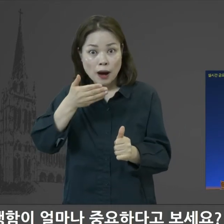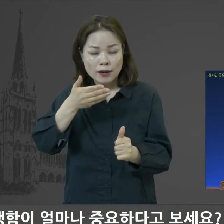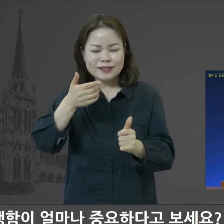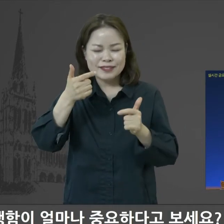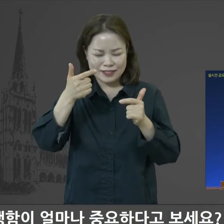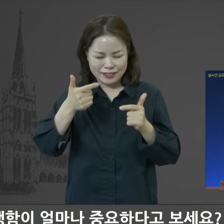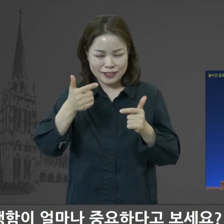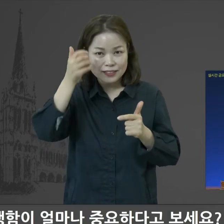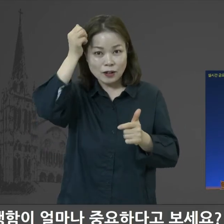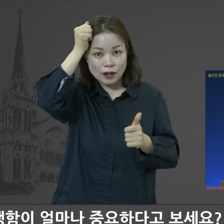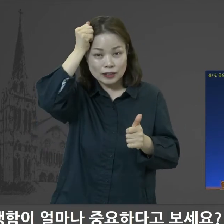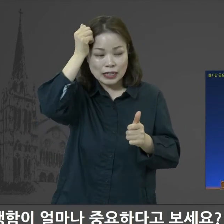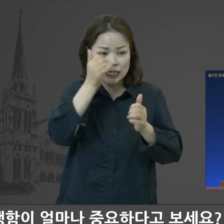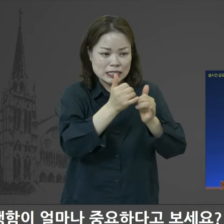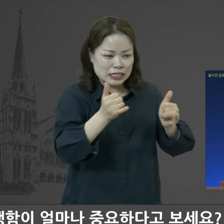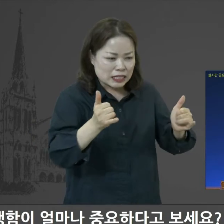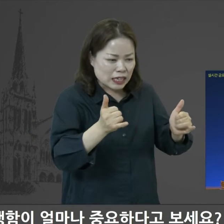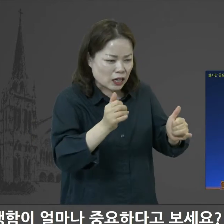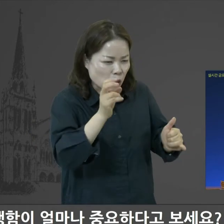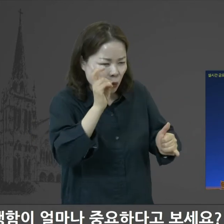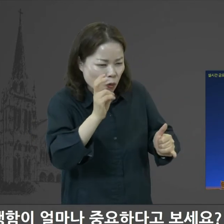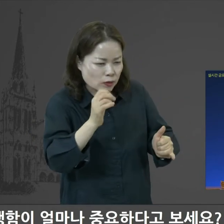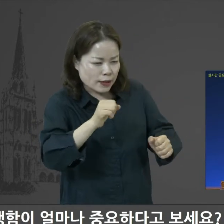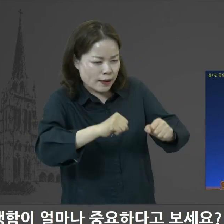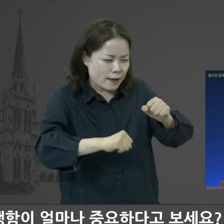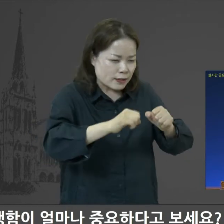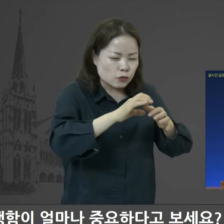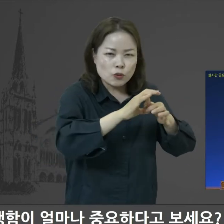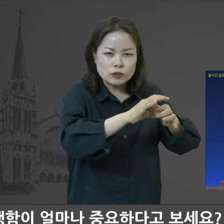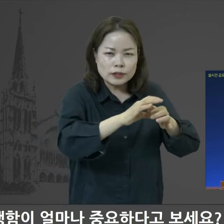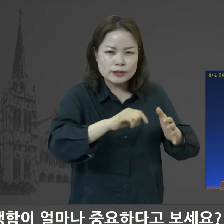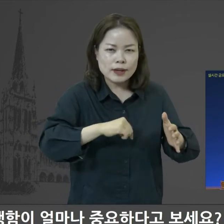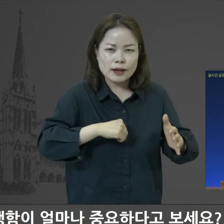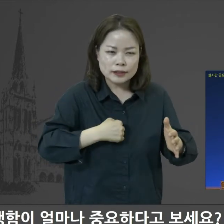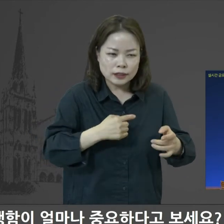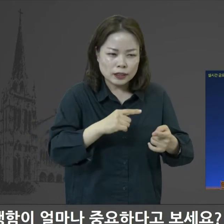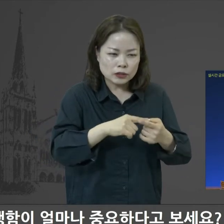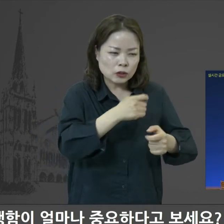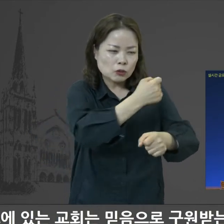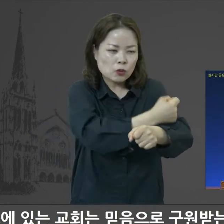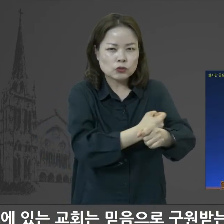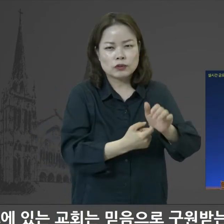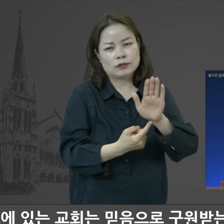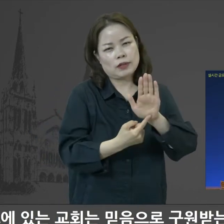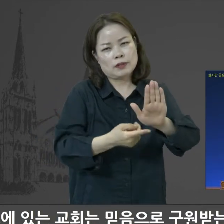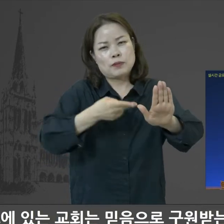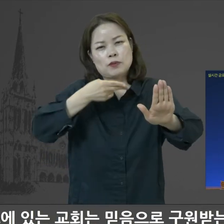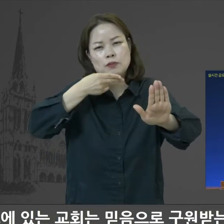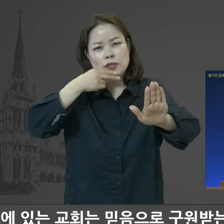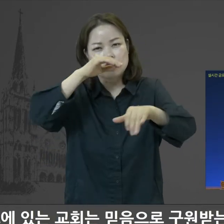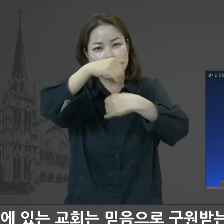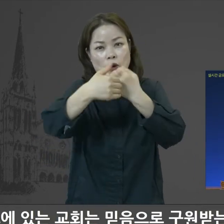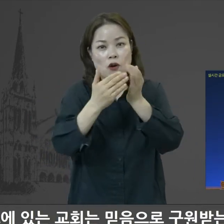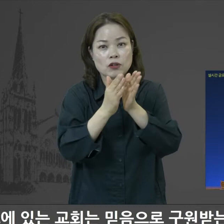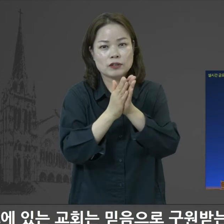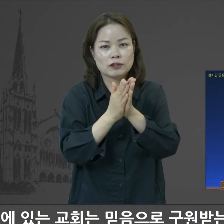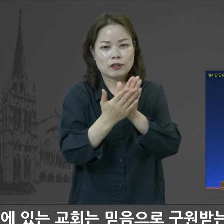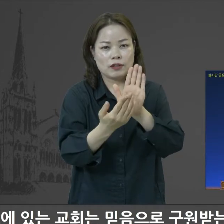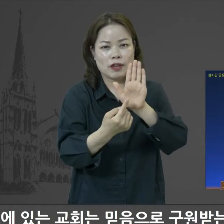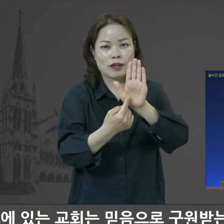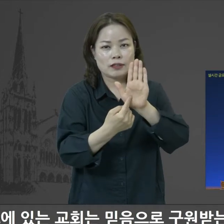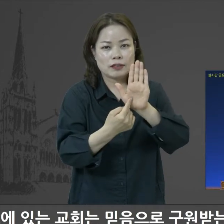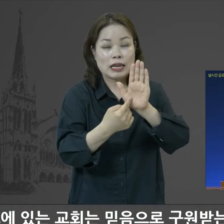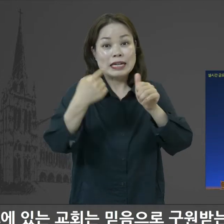늘 강조합니다. 그래서 인간의 혹이라도 나의 행위를 통하여 자기 자신의 공로가 드러나지 않도록 성경의 가르침을